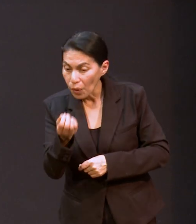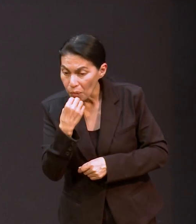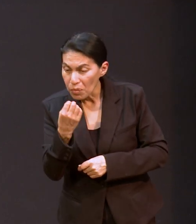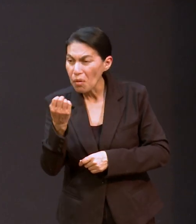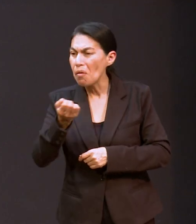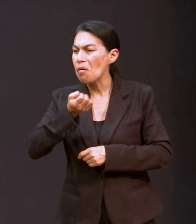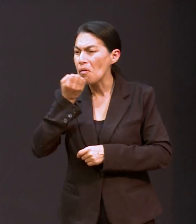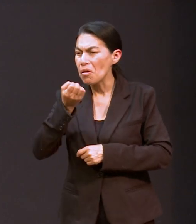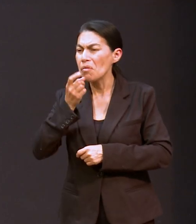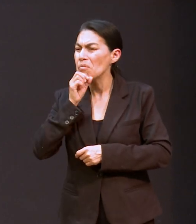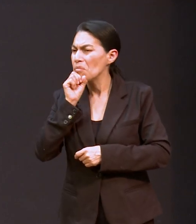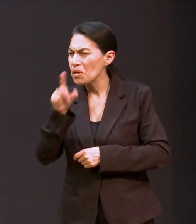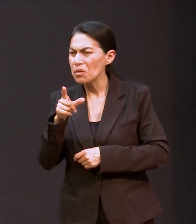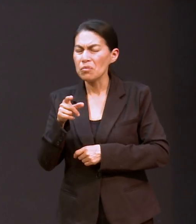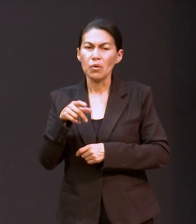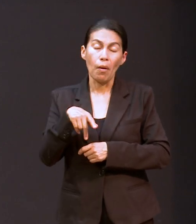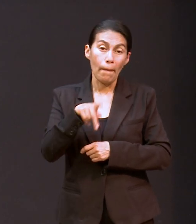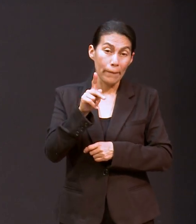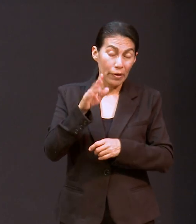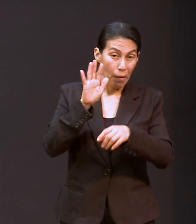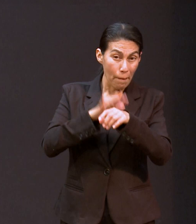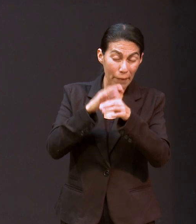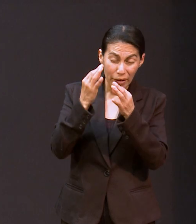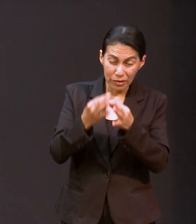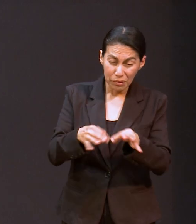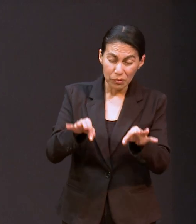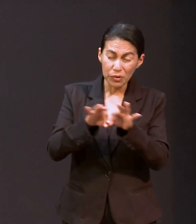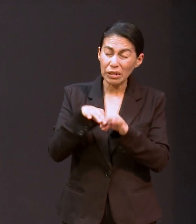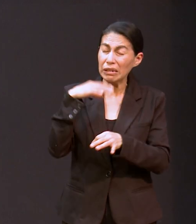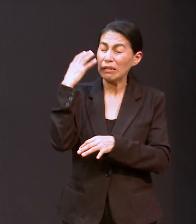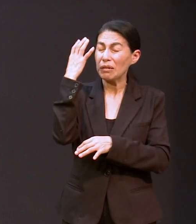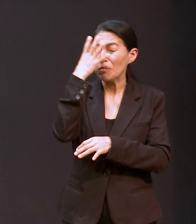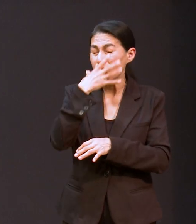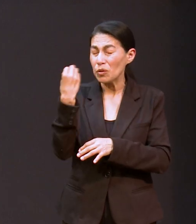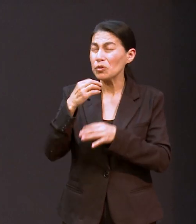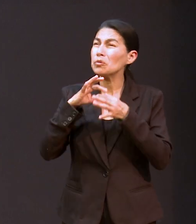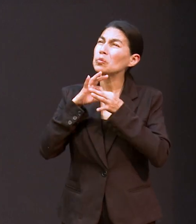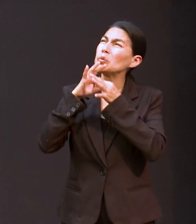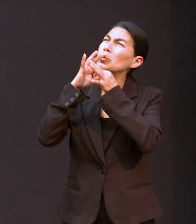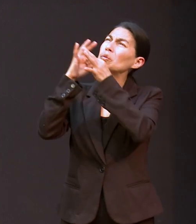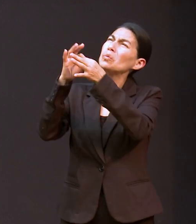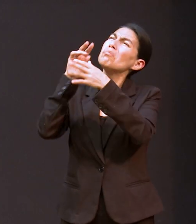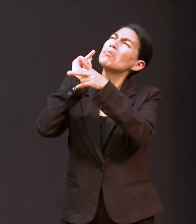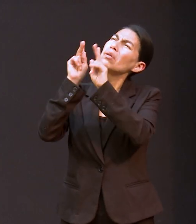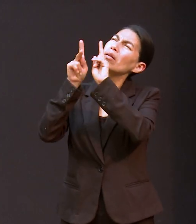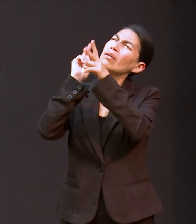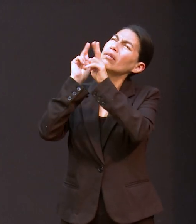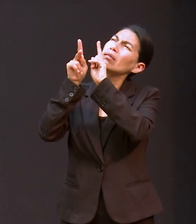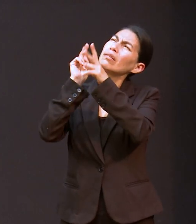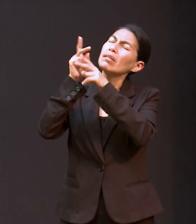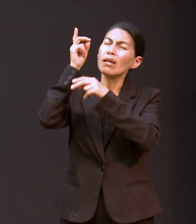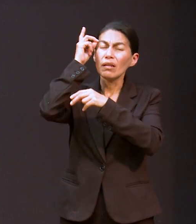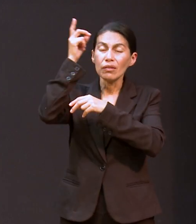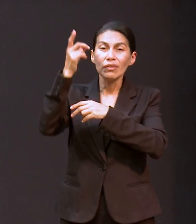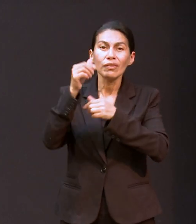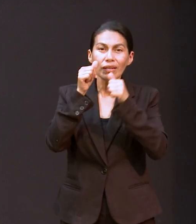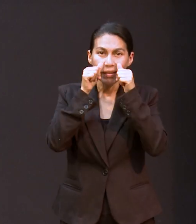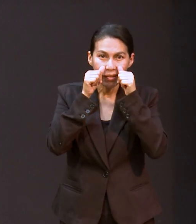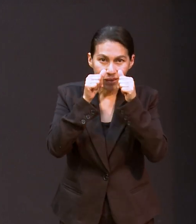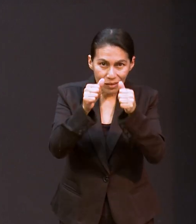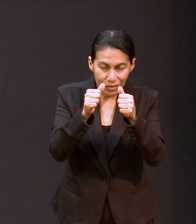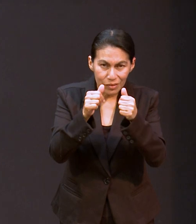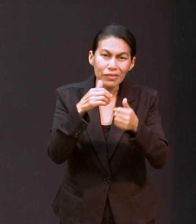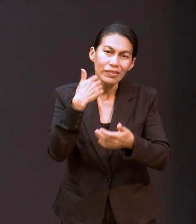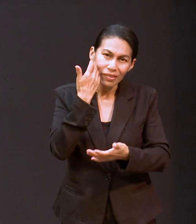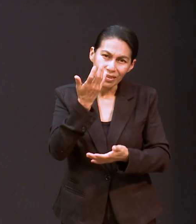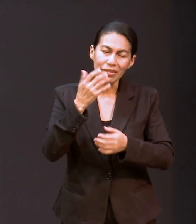comer Lo mismo para a cada lado lo bello es comunicarse con Dios lo bello es tener esa conexión con Dios Dios quiere